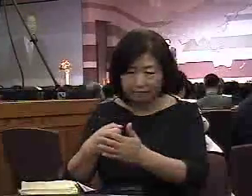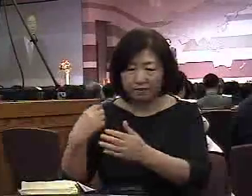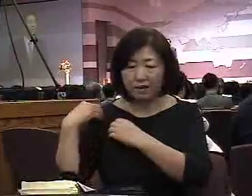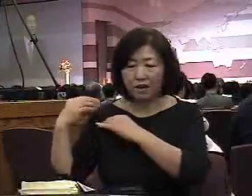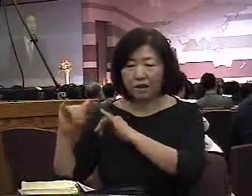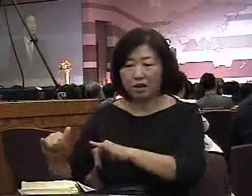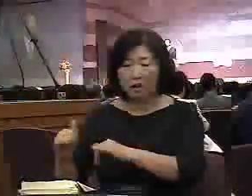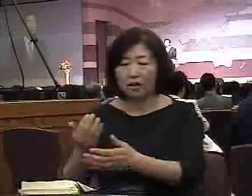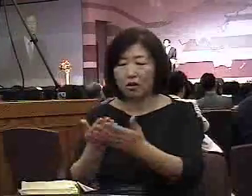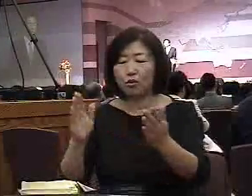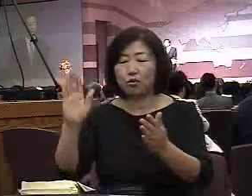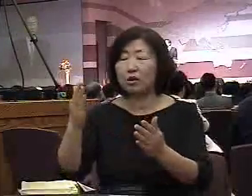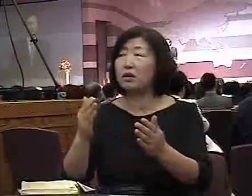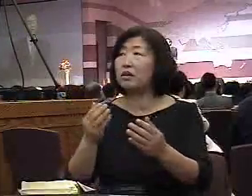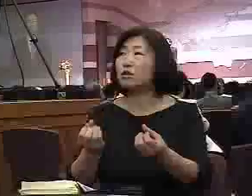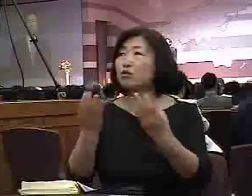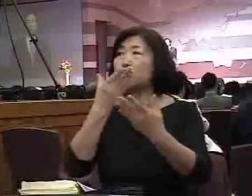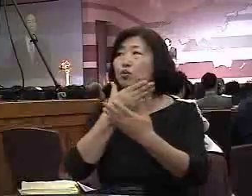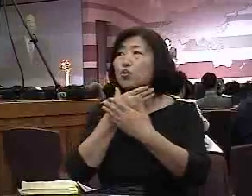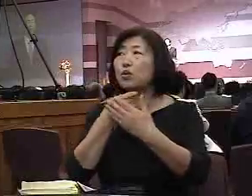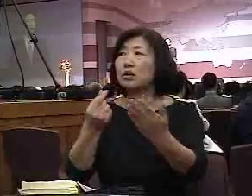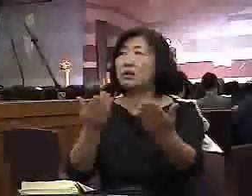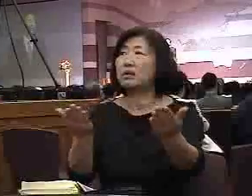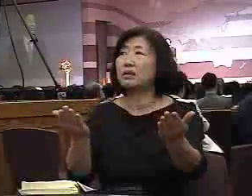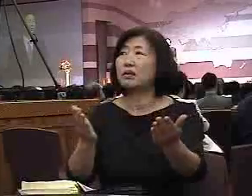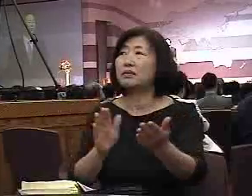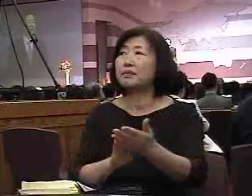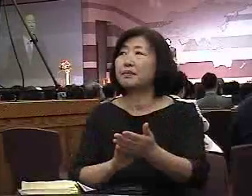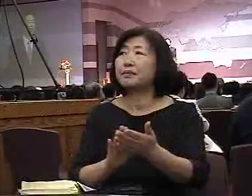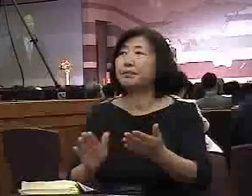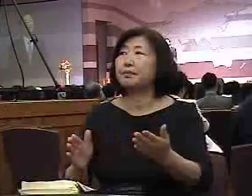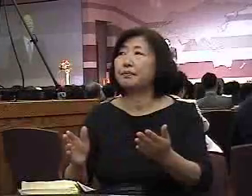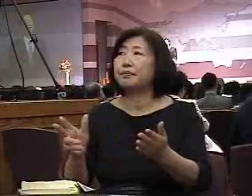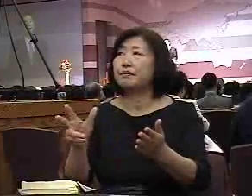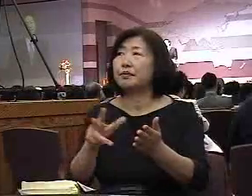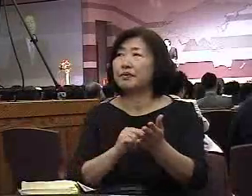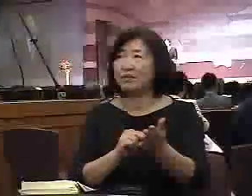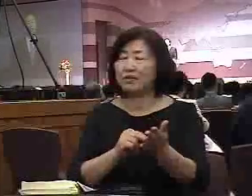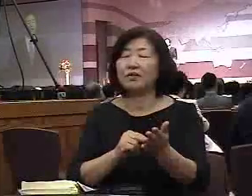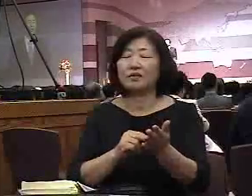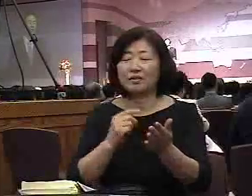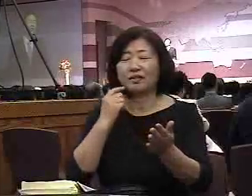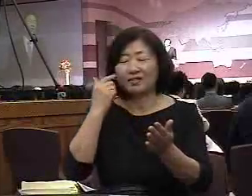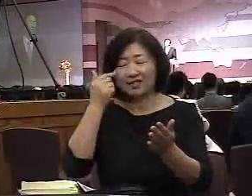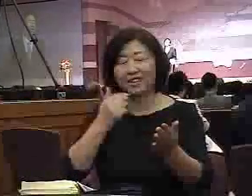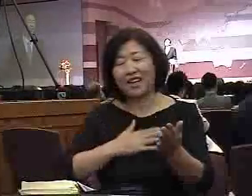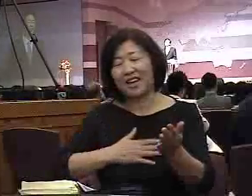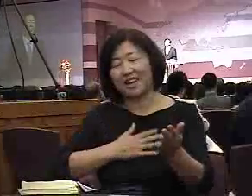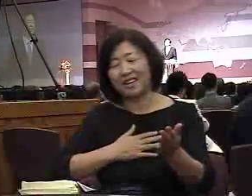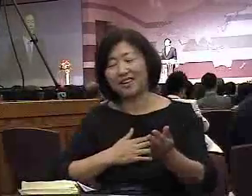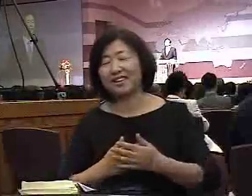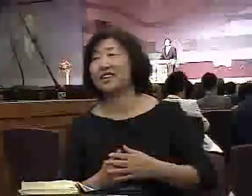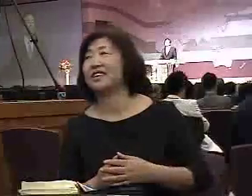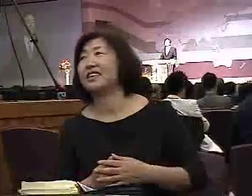여러분 되시기를 주님의 이름으로 축원합니다. 근데 문제는 목사님 알겠어요. 그건